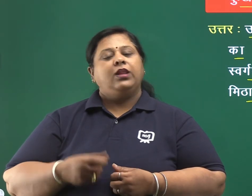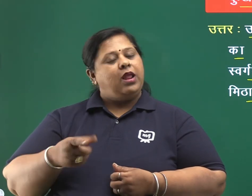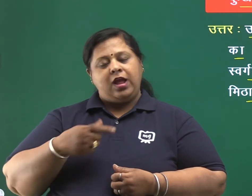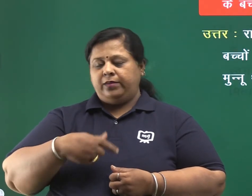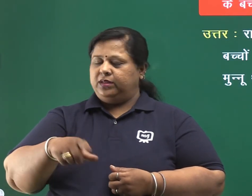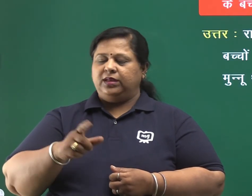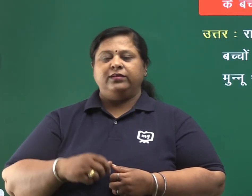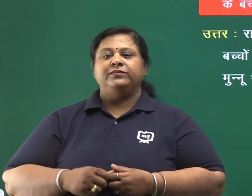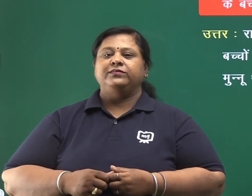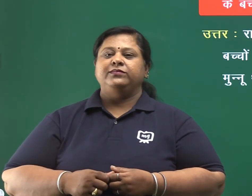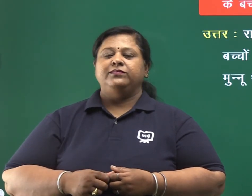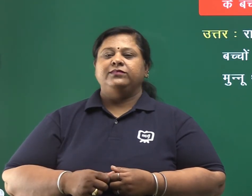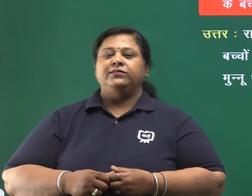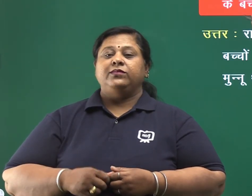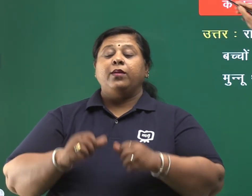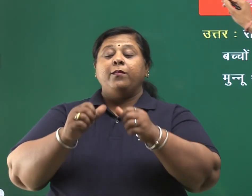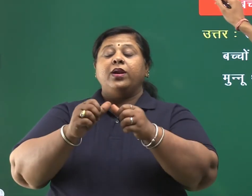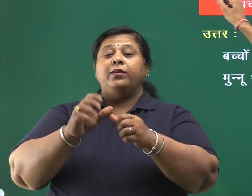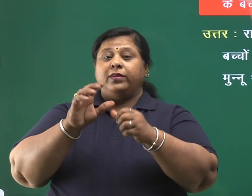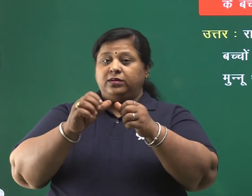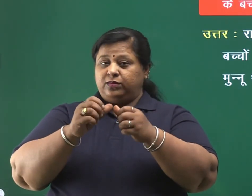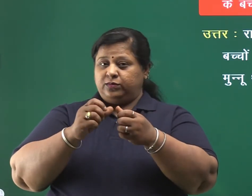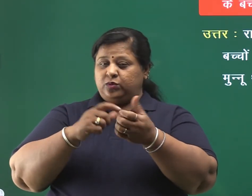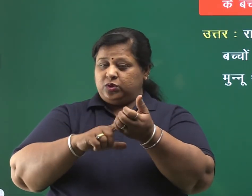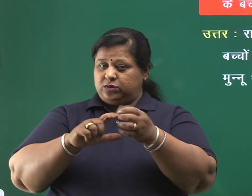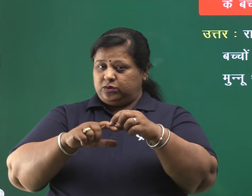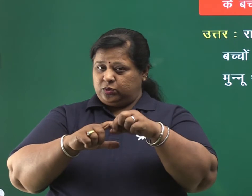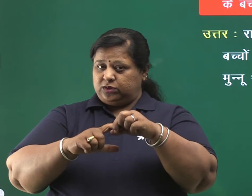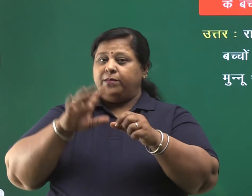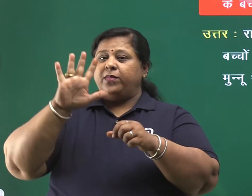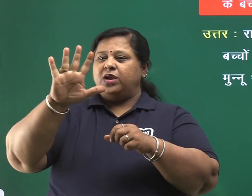आगे बढ़ते हैं। प्रश्न 5,